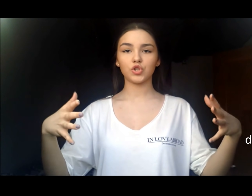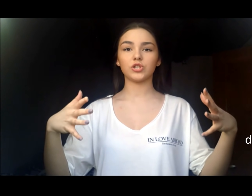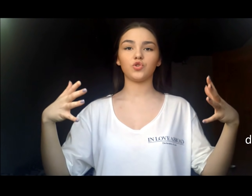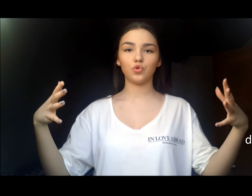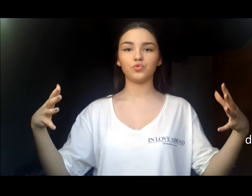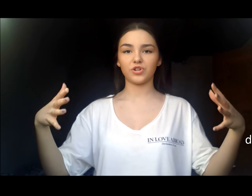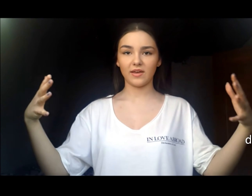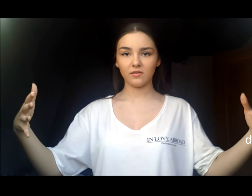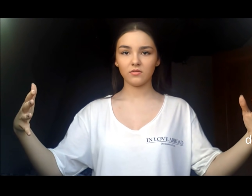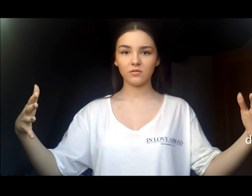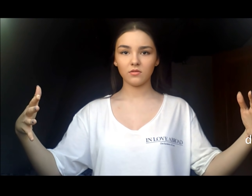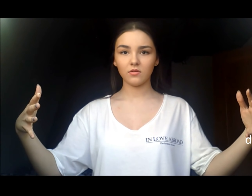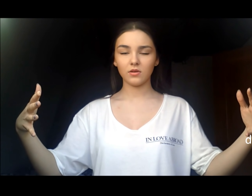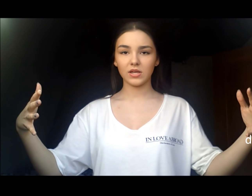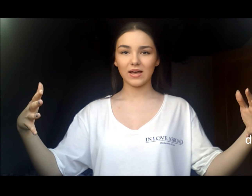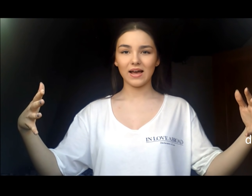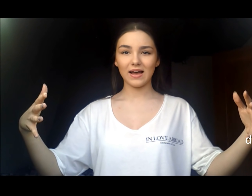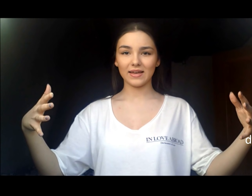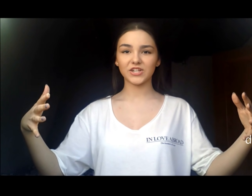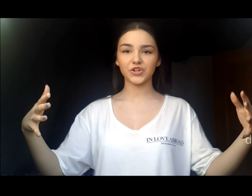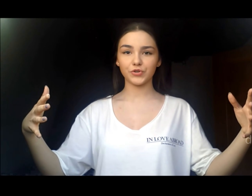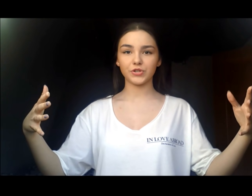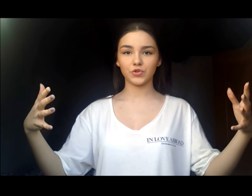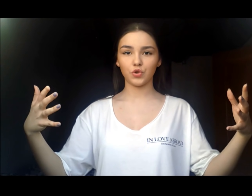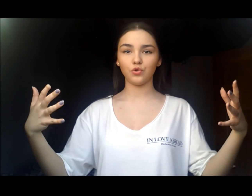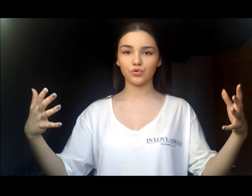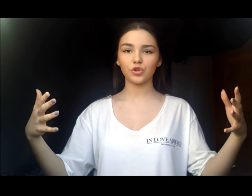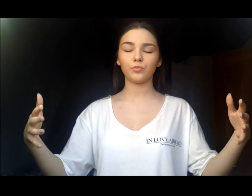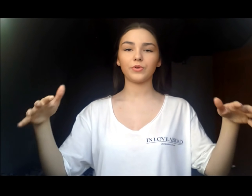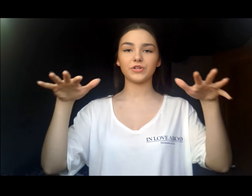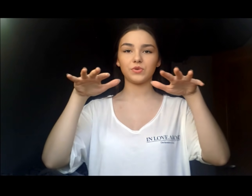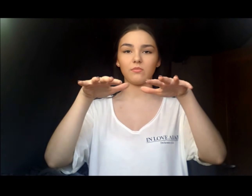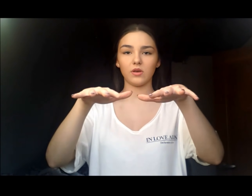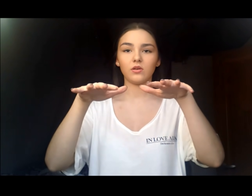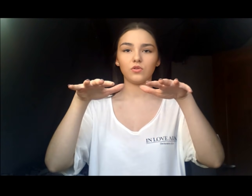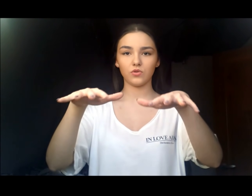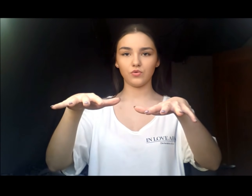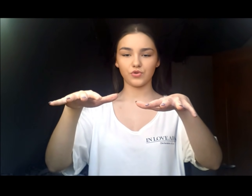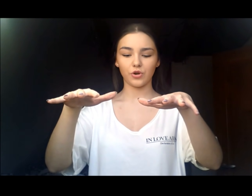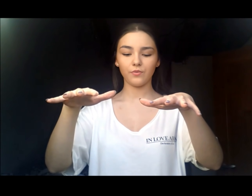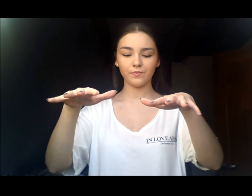Coś jest duże. A jak czegoś jest dużo, to pokazujemy dużo.